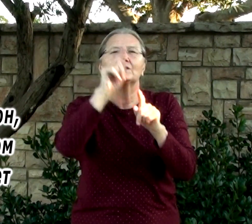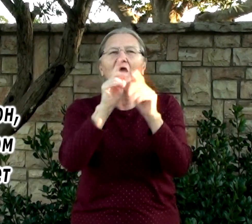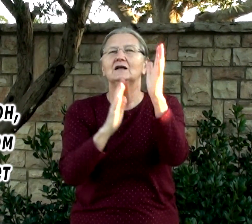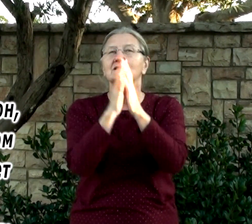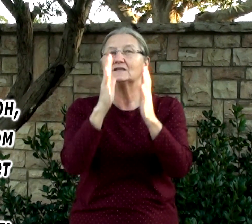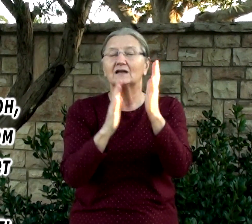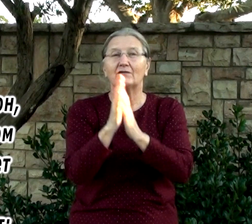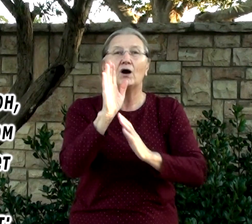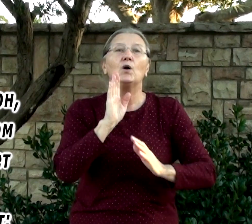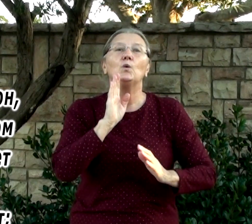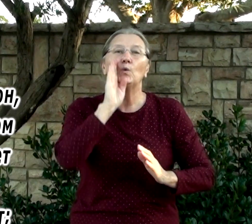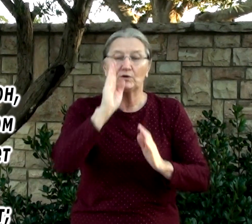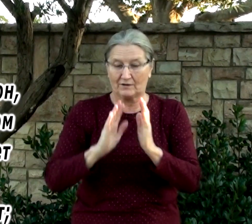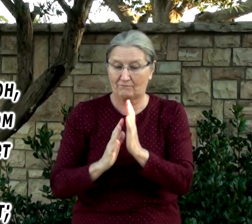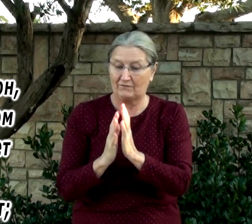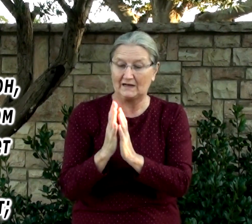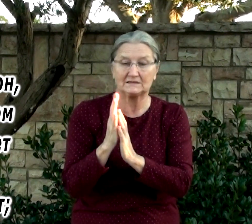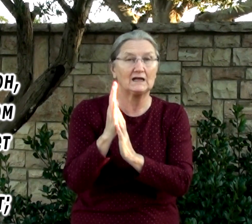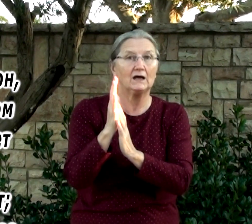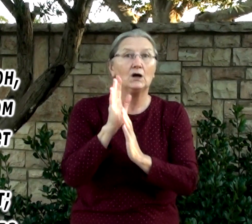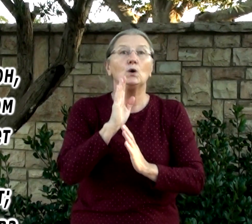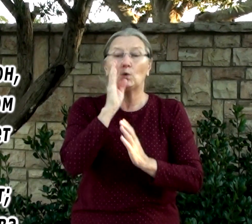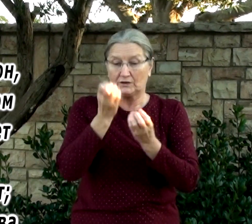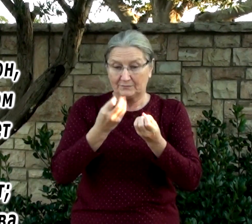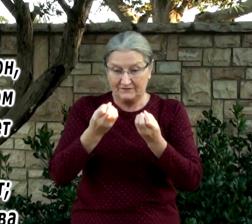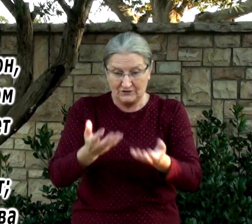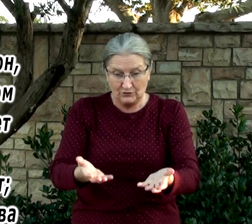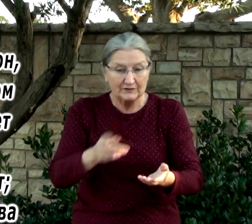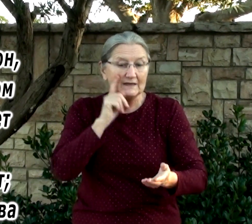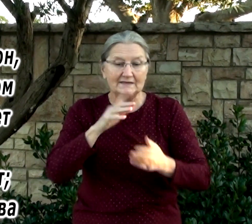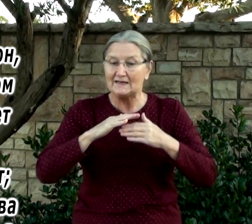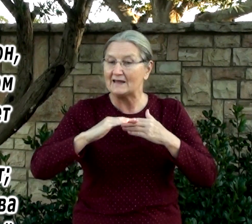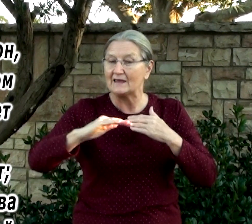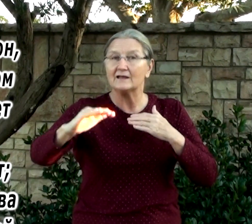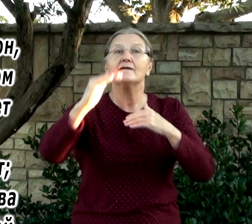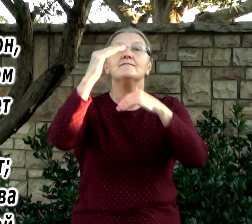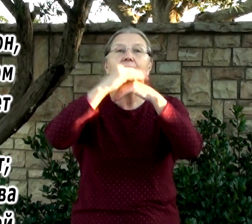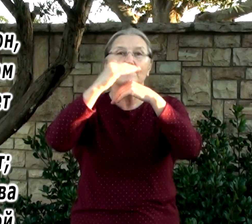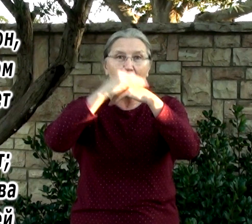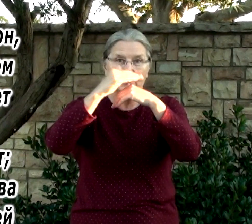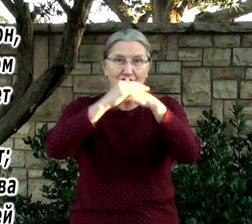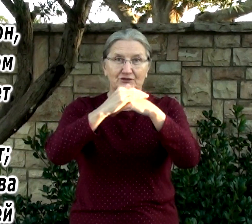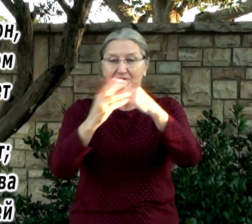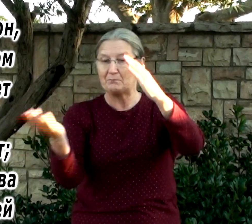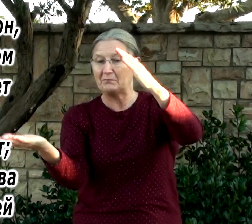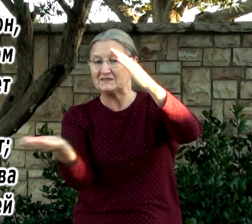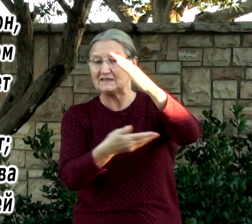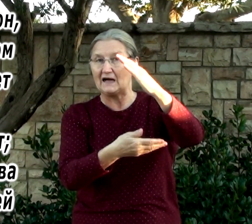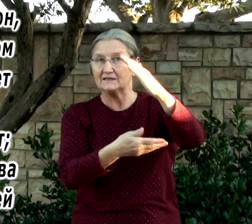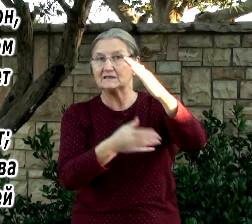как трава, которая утром вырастает, утром цветет и зеленеет, вечером подсекается